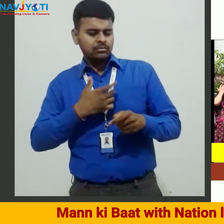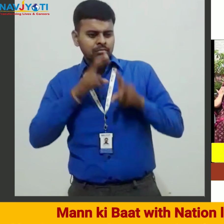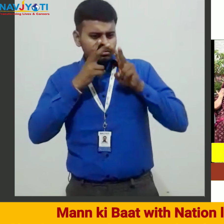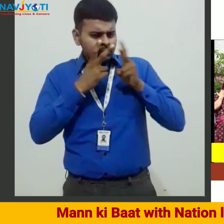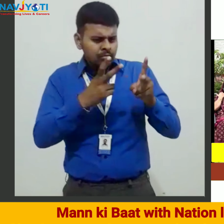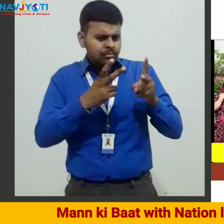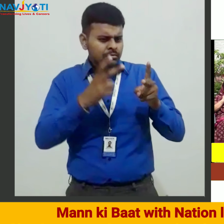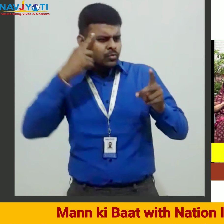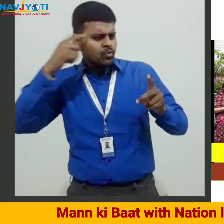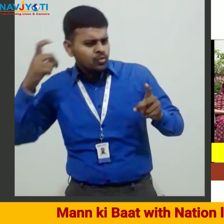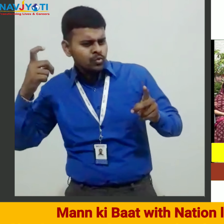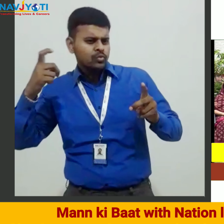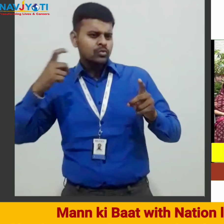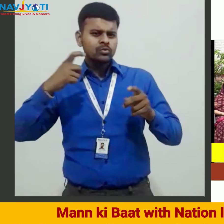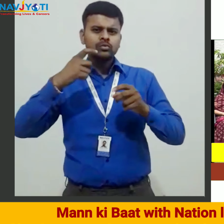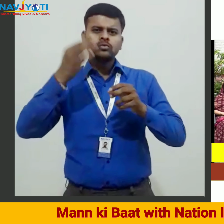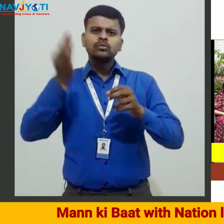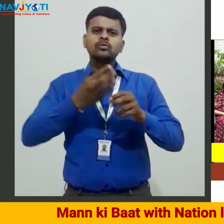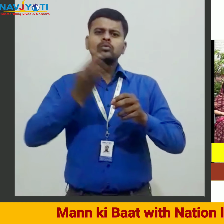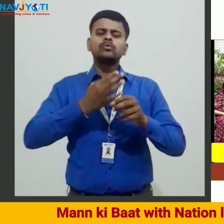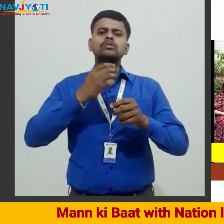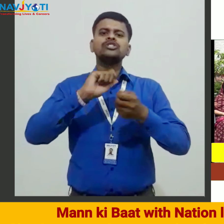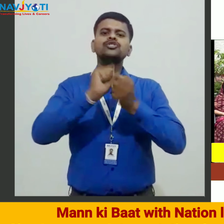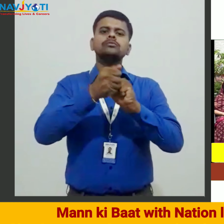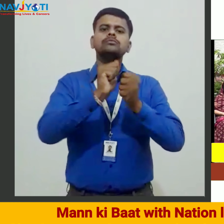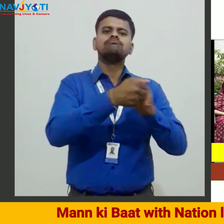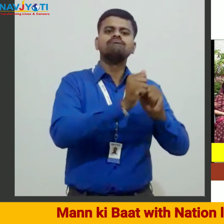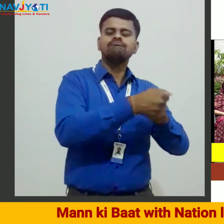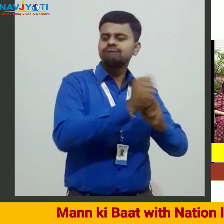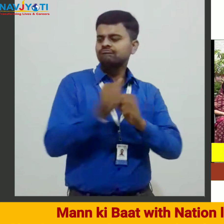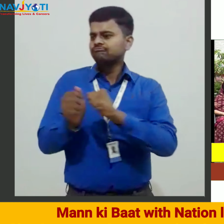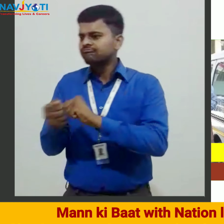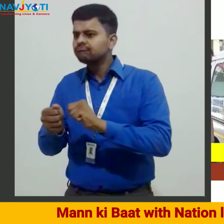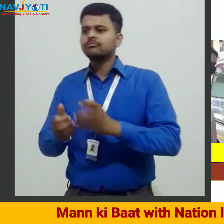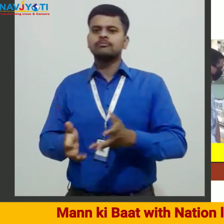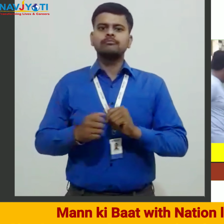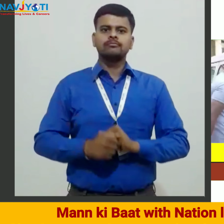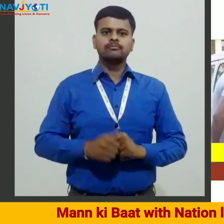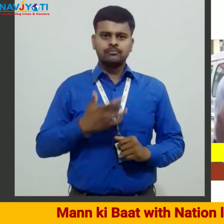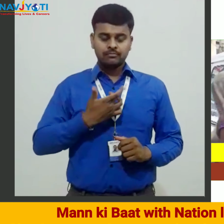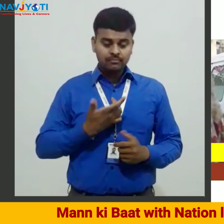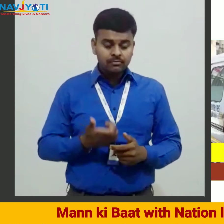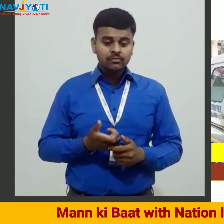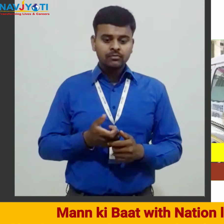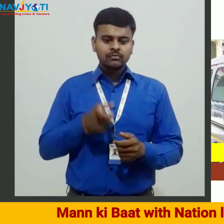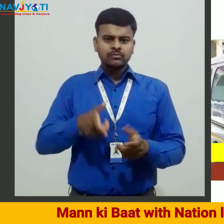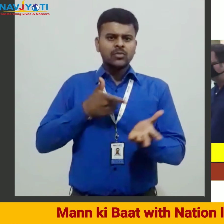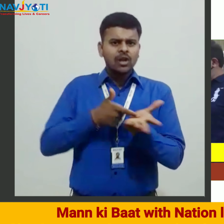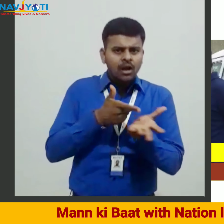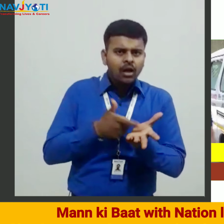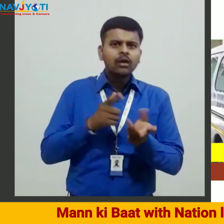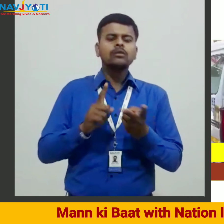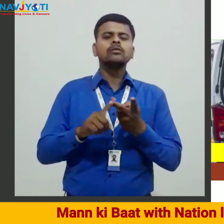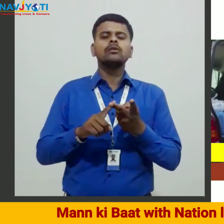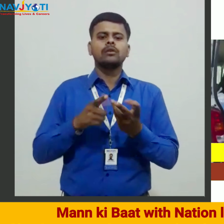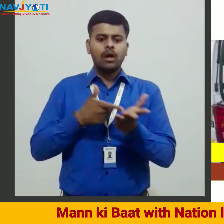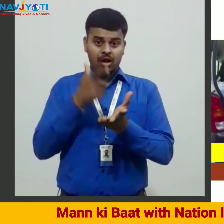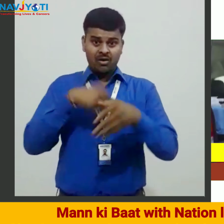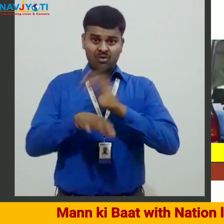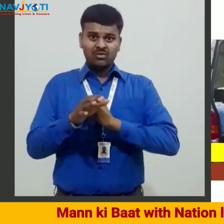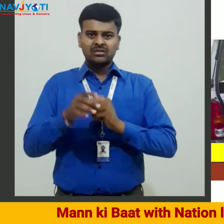एक फ्रेश नजरिए से देखने का अवसर भी मिला है। समाज के नजरिए में भी व्यापक